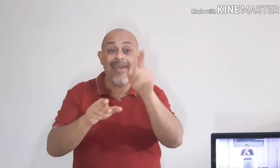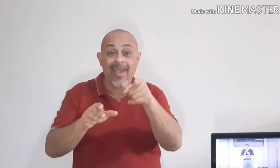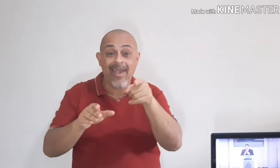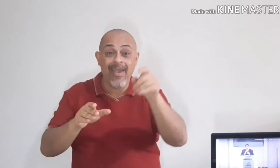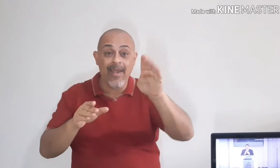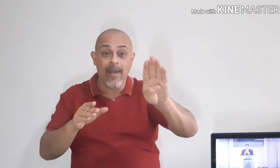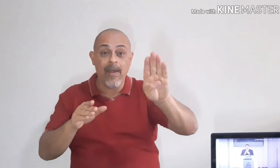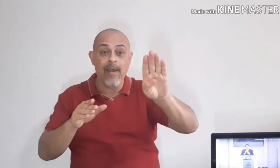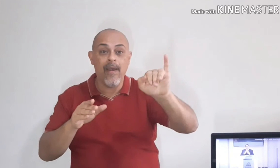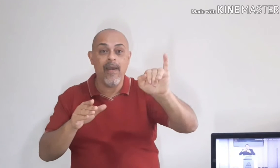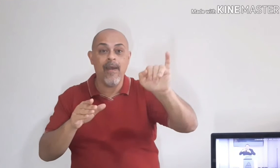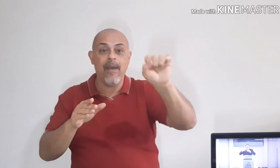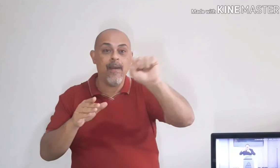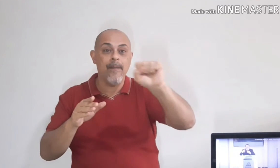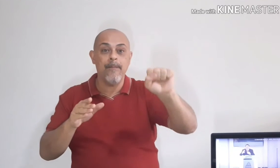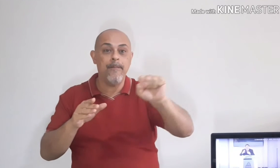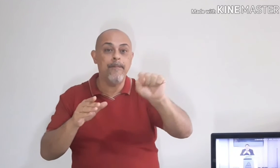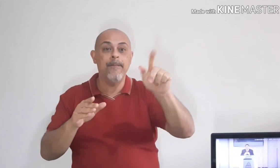inclusive,